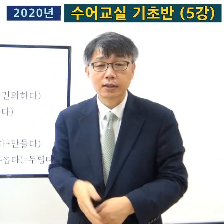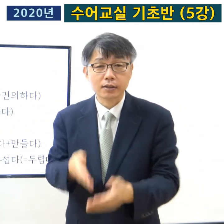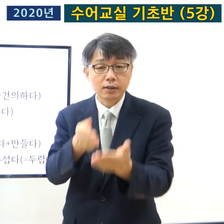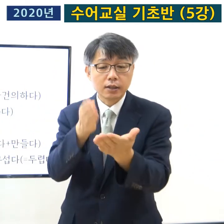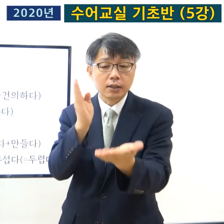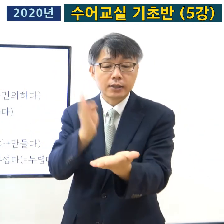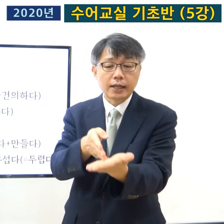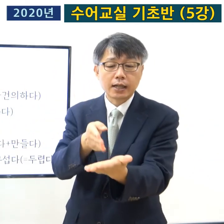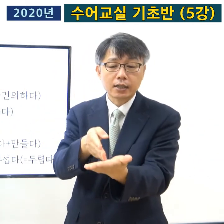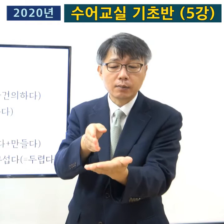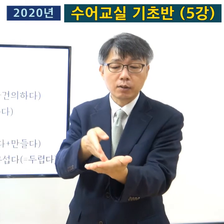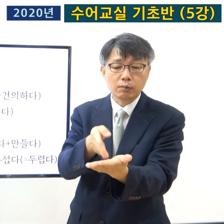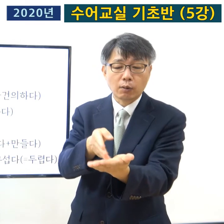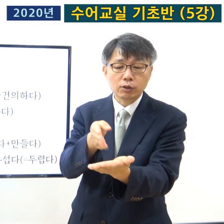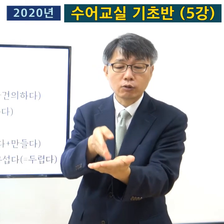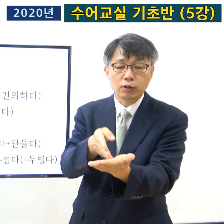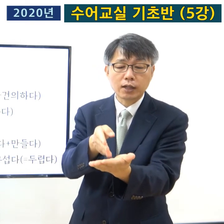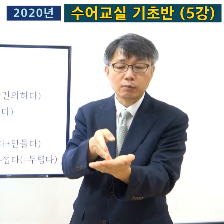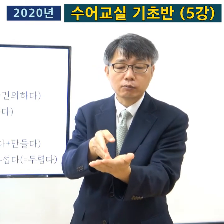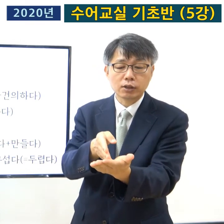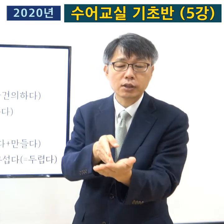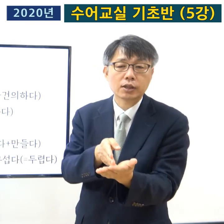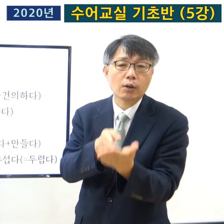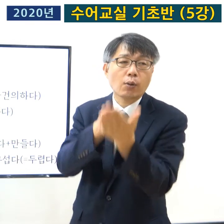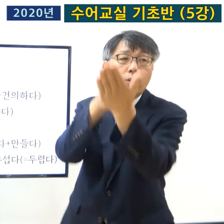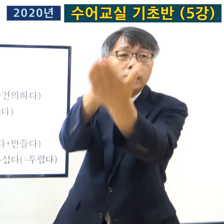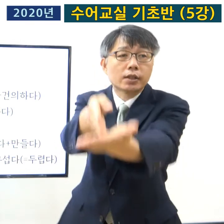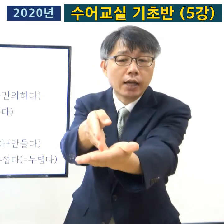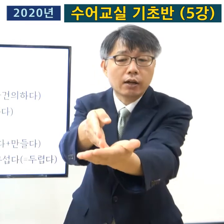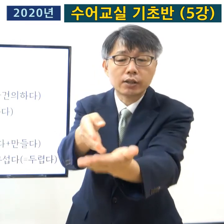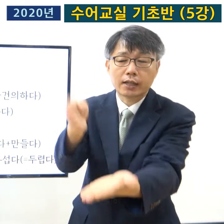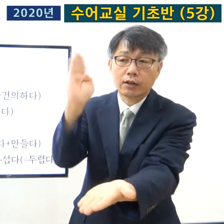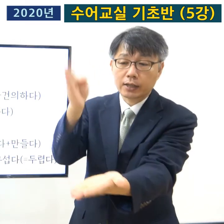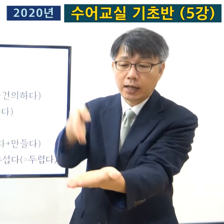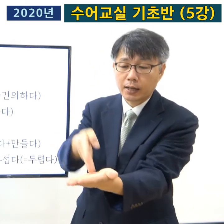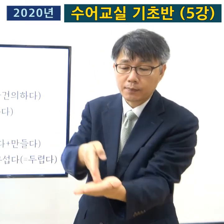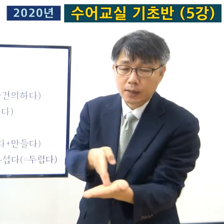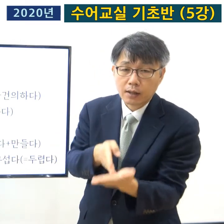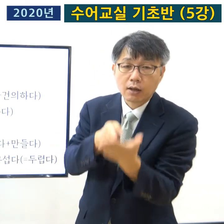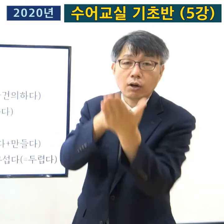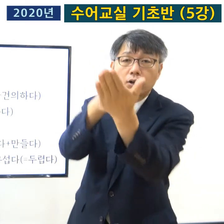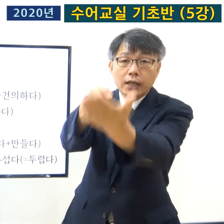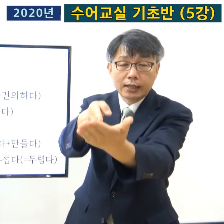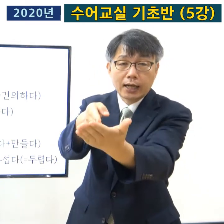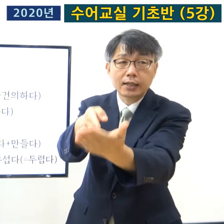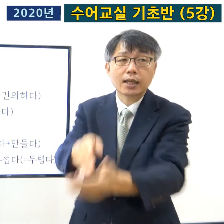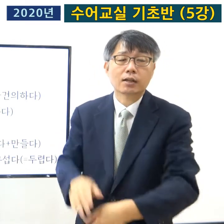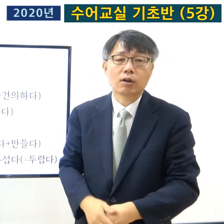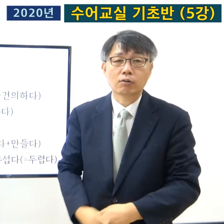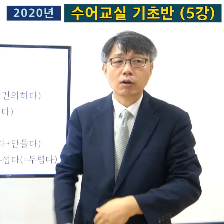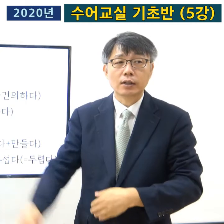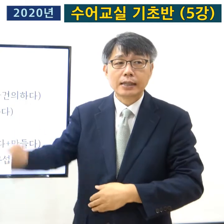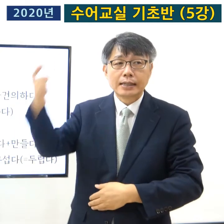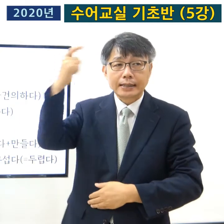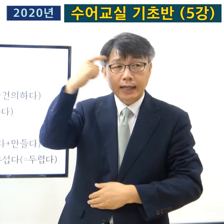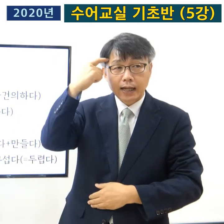건의하다는 생각이 있으면 서류나 이런 부분들을 이렇게 올리는 게 건의하다예요. 자, 건의하다 이렇게 하기도 하고요.